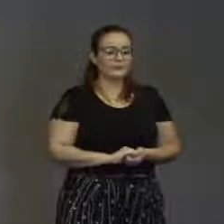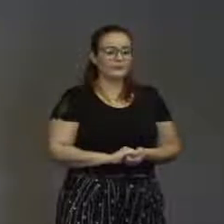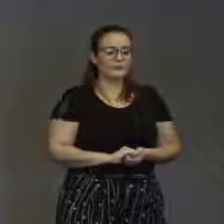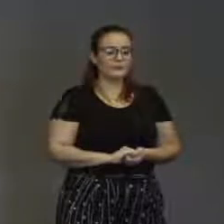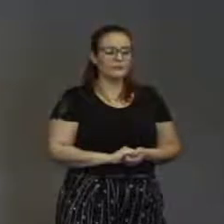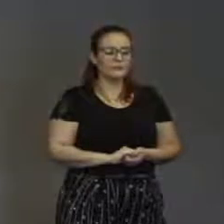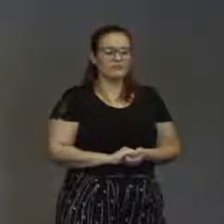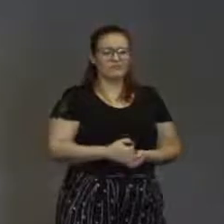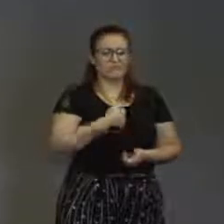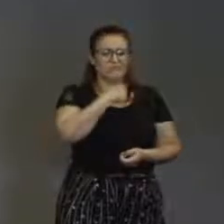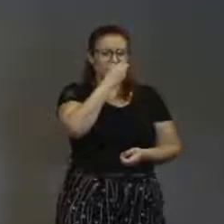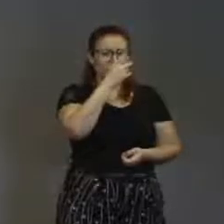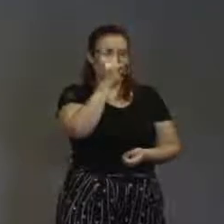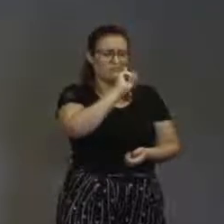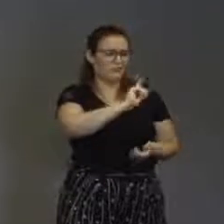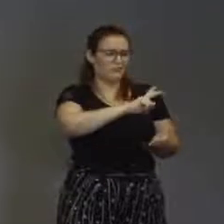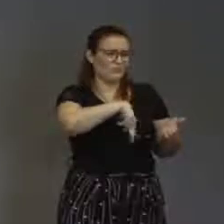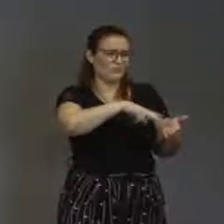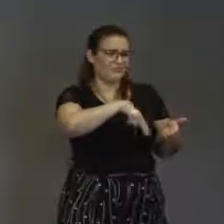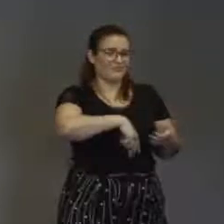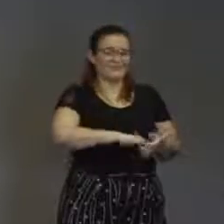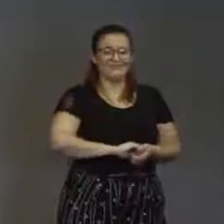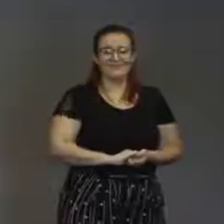Eu não sou muito boa de ler.